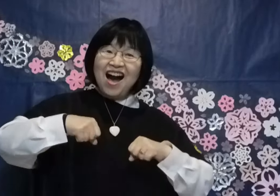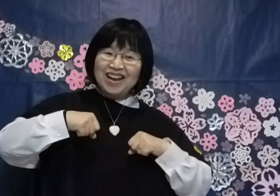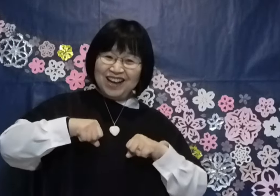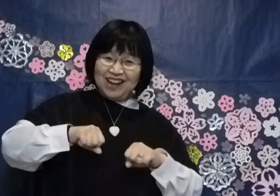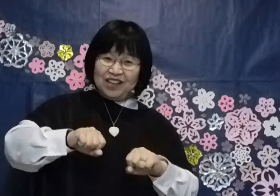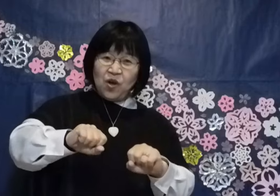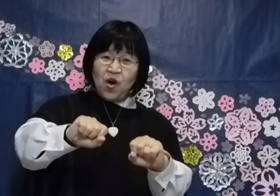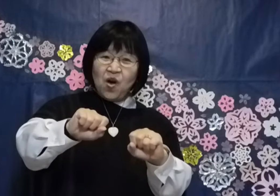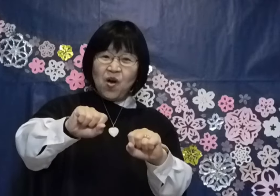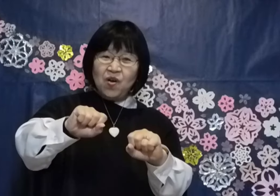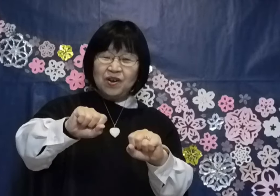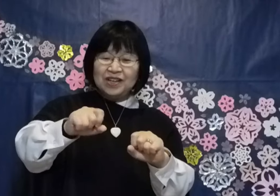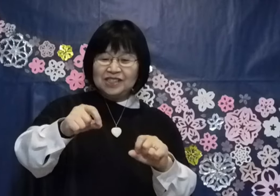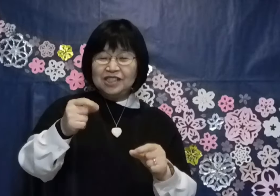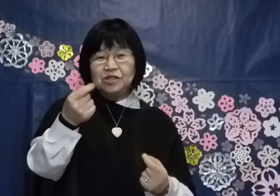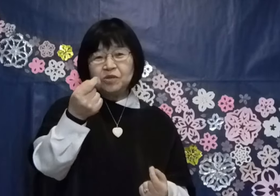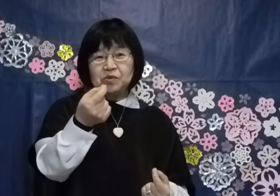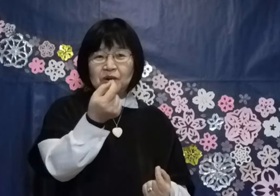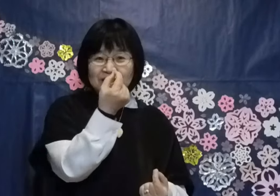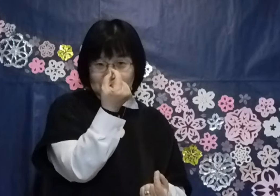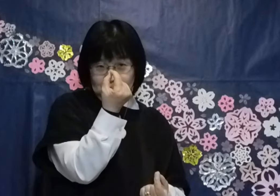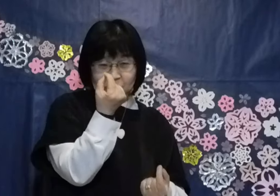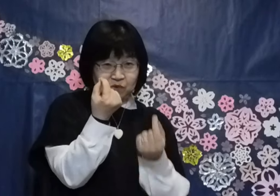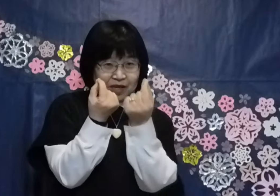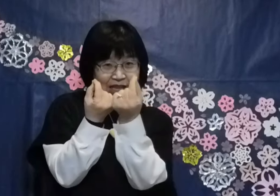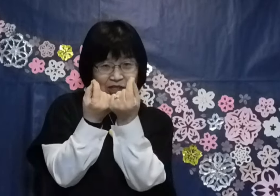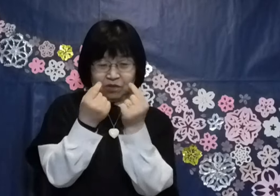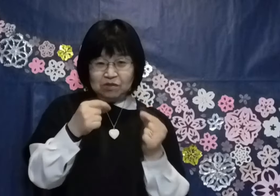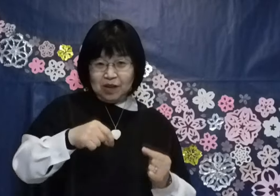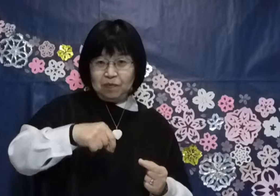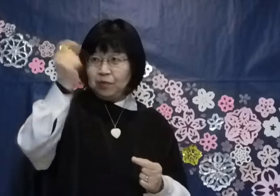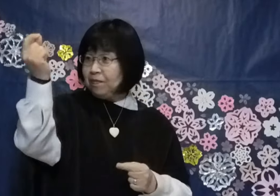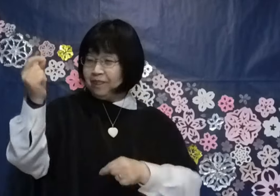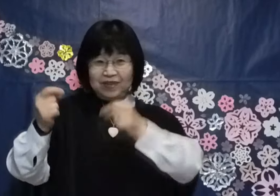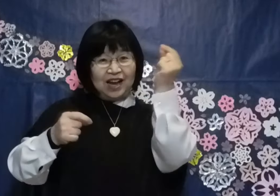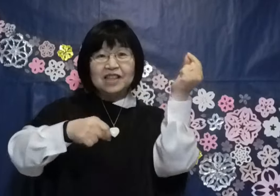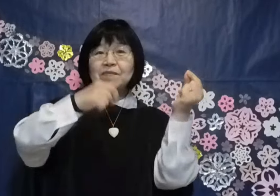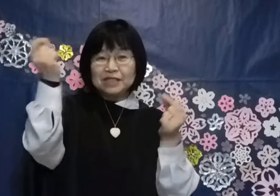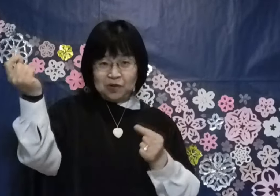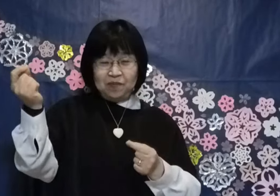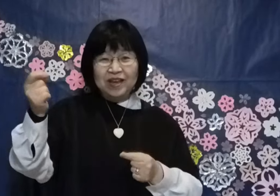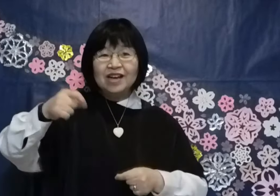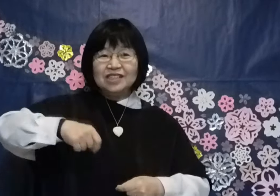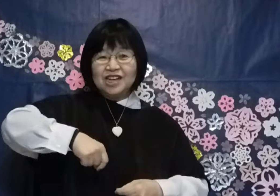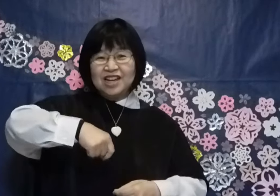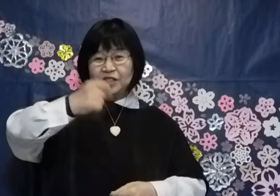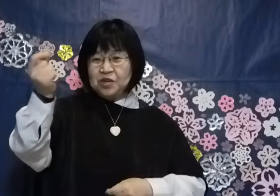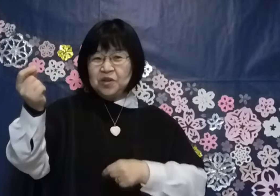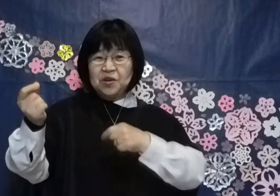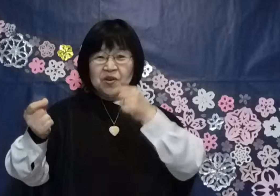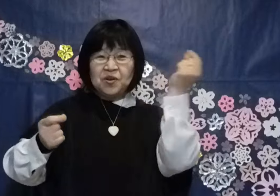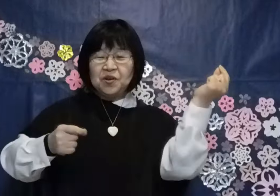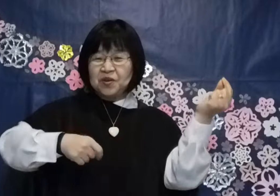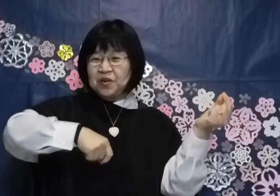貝の、雫は雫型作って跳ねましょう。しずく